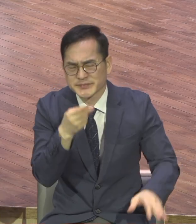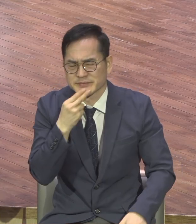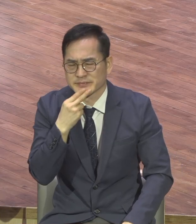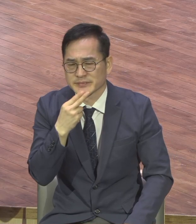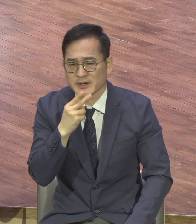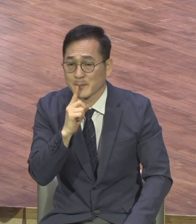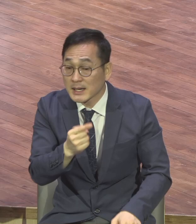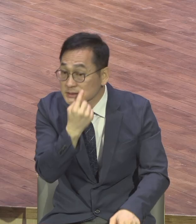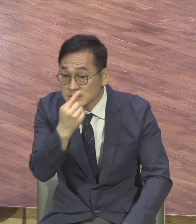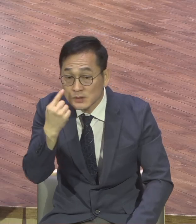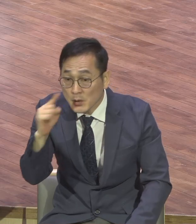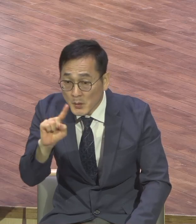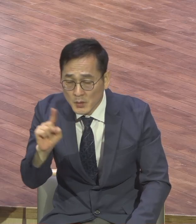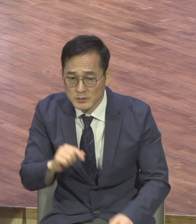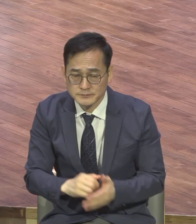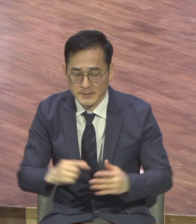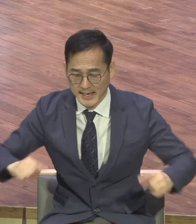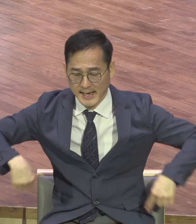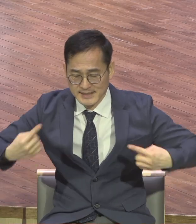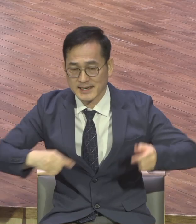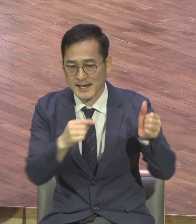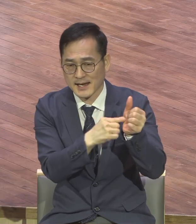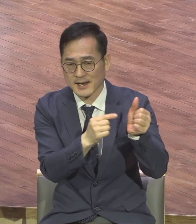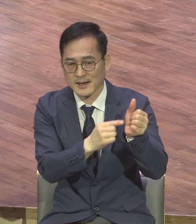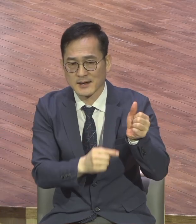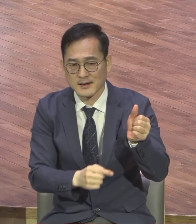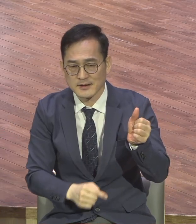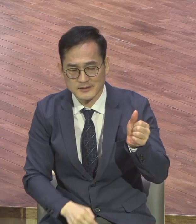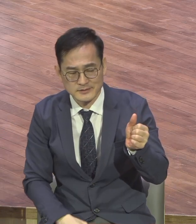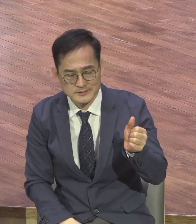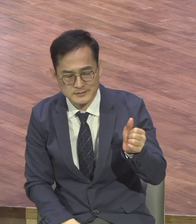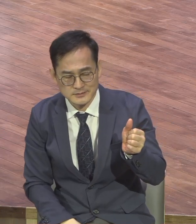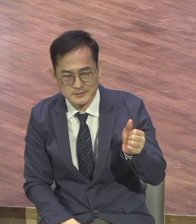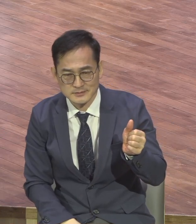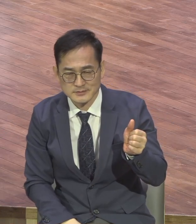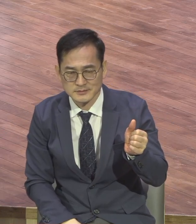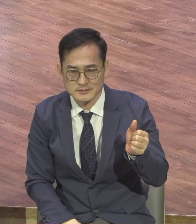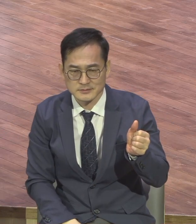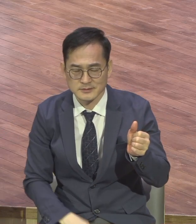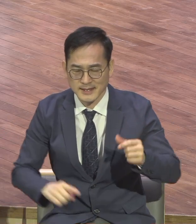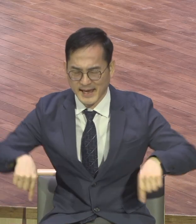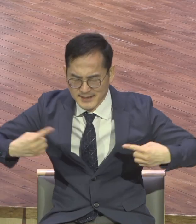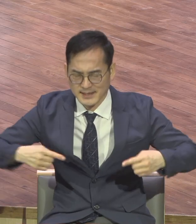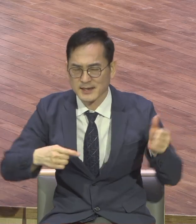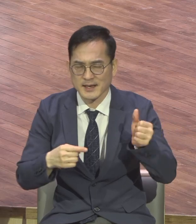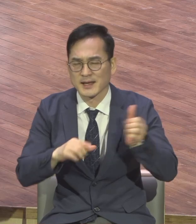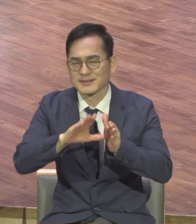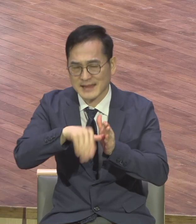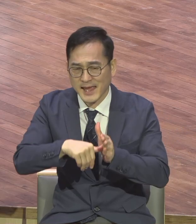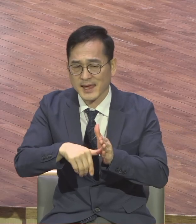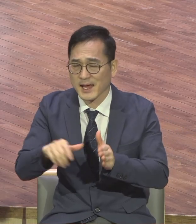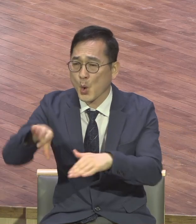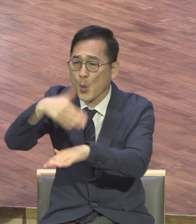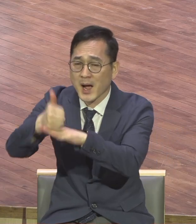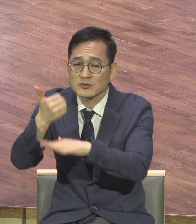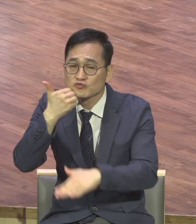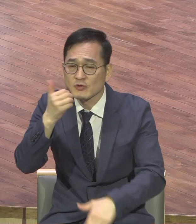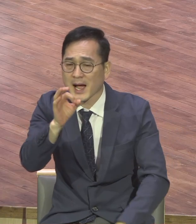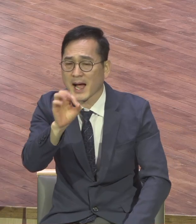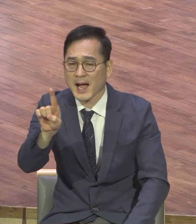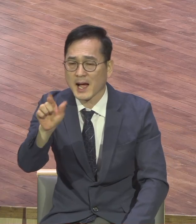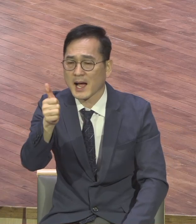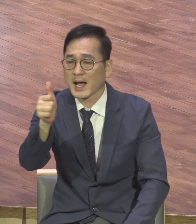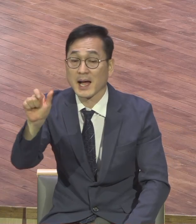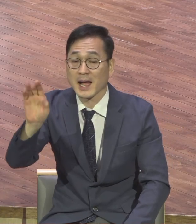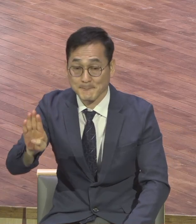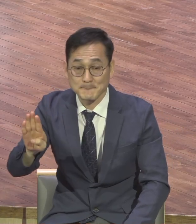구약시대에 엘리야가 그 예를 들죠. 엘리야가 활동을 할 당시에 아합이 있었어요. 아합 왕이 있었습니다.